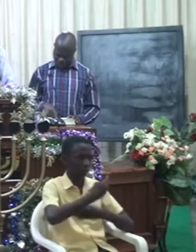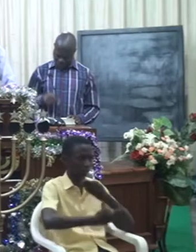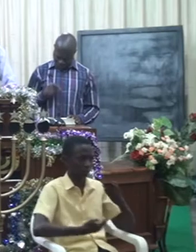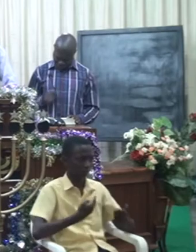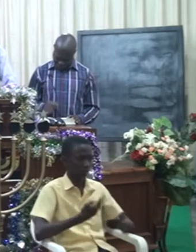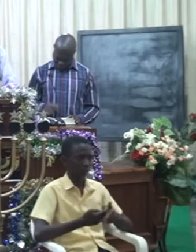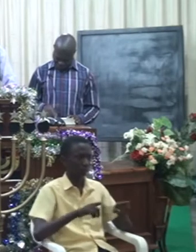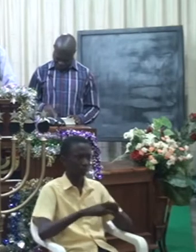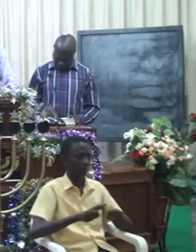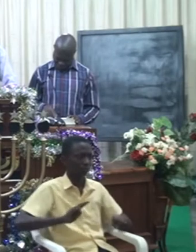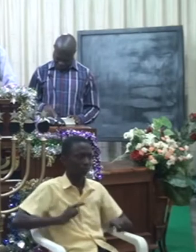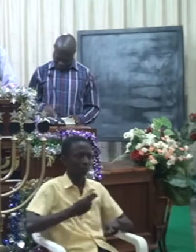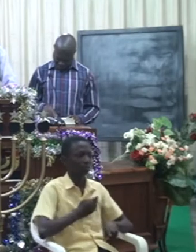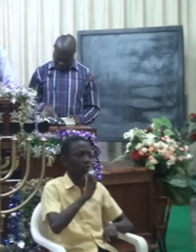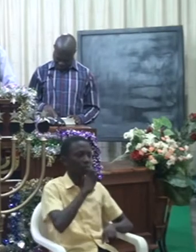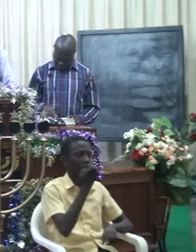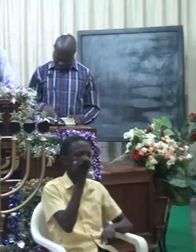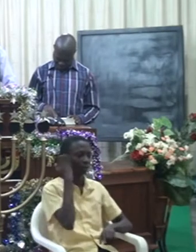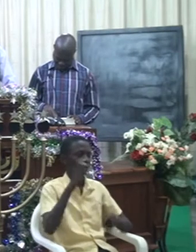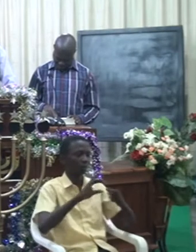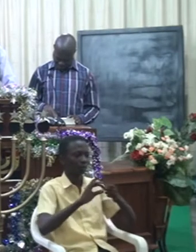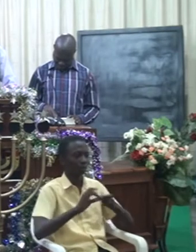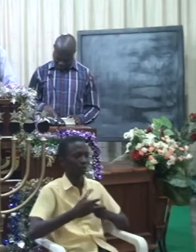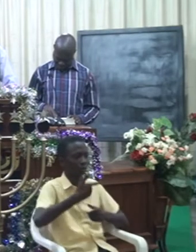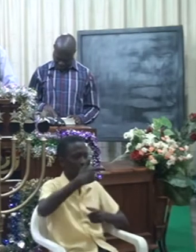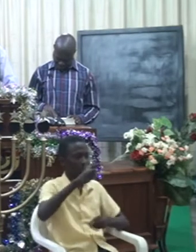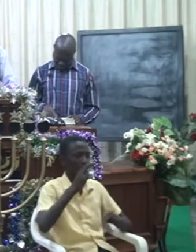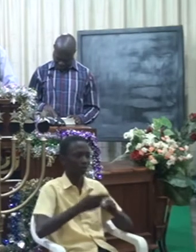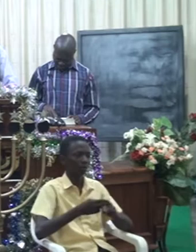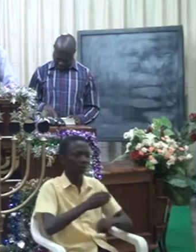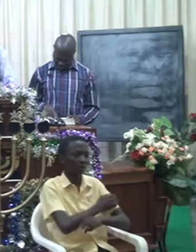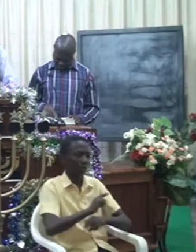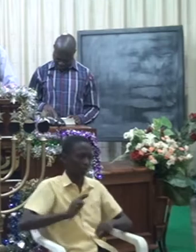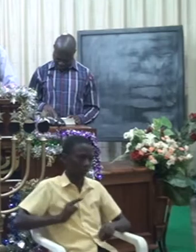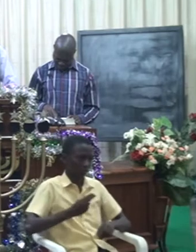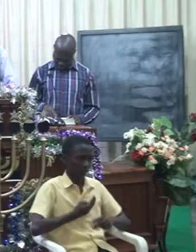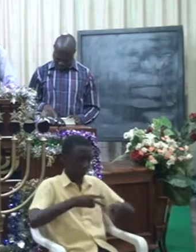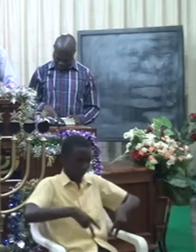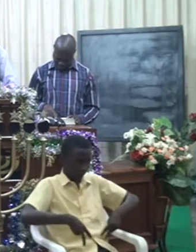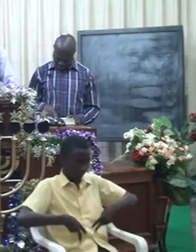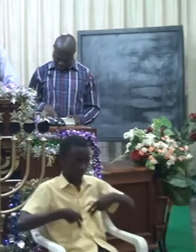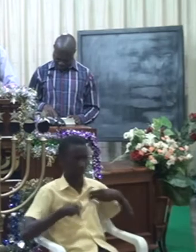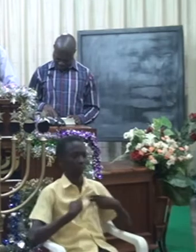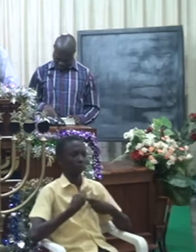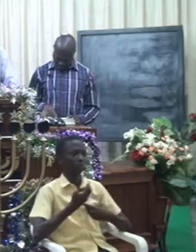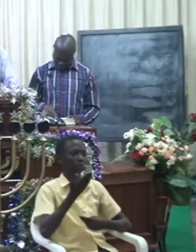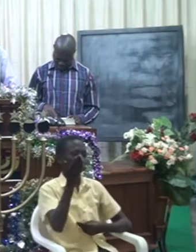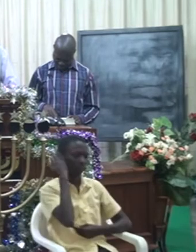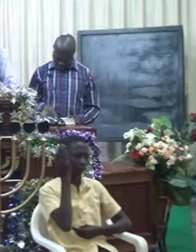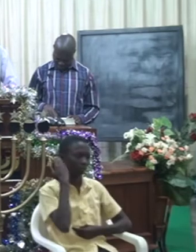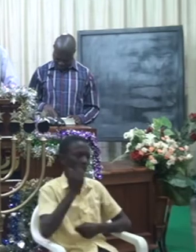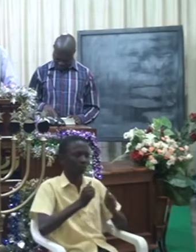Nous tous aussi, nous étions de leur nombre. Et nous vivions autrefois selon les convoitises de notre